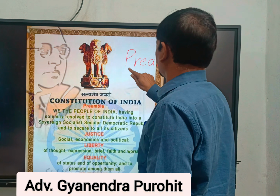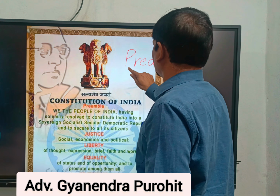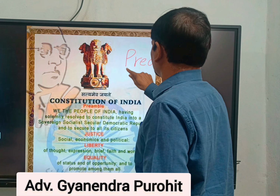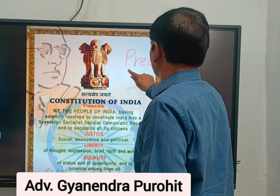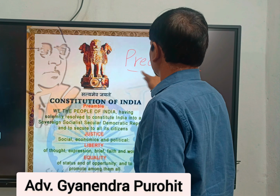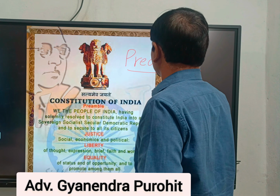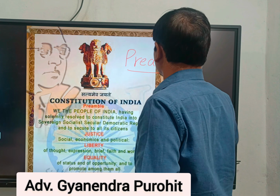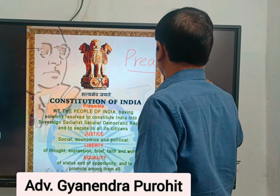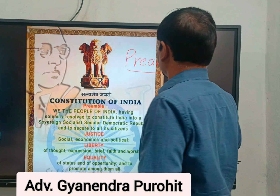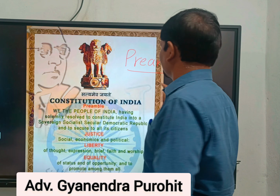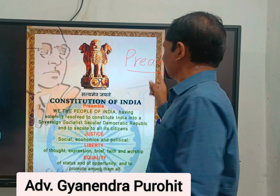प्रियम्बल,